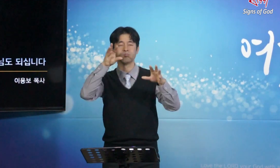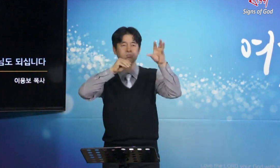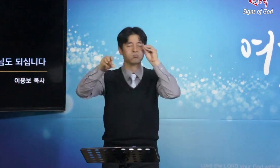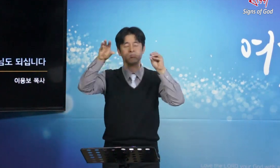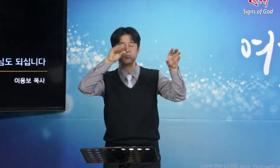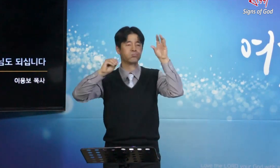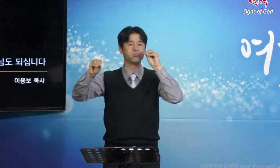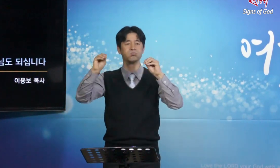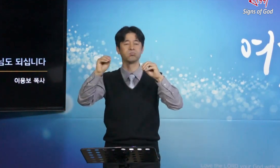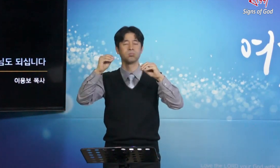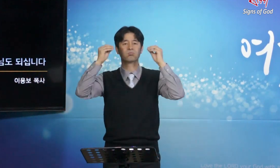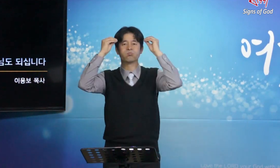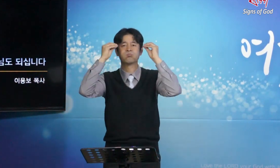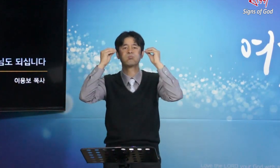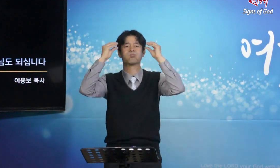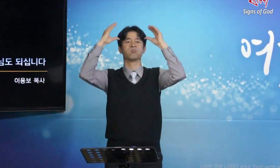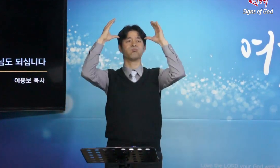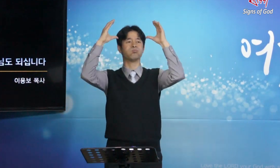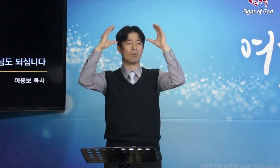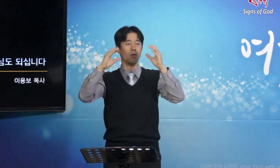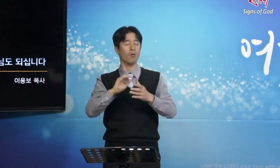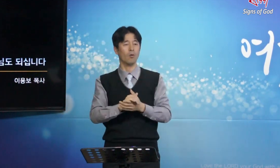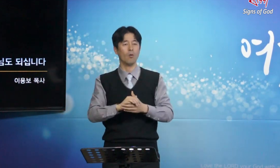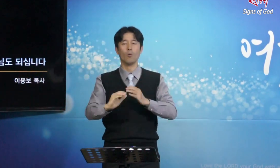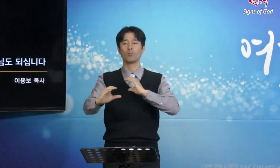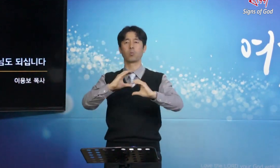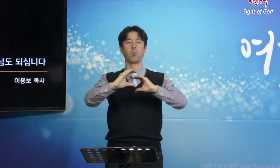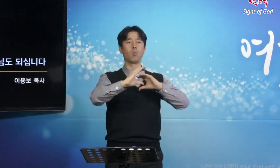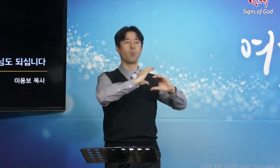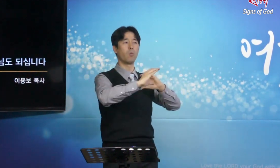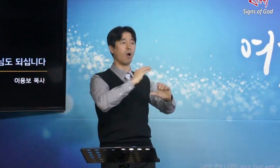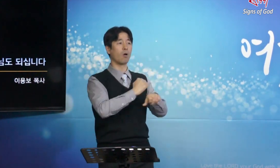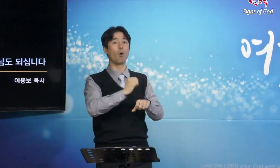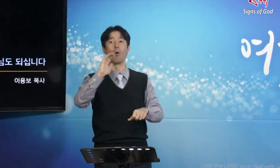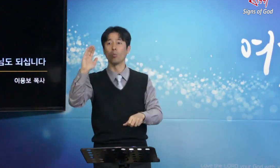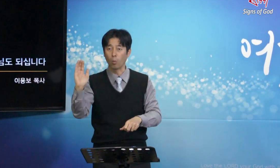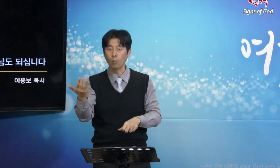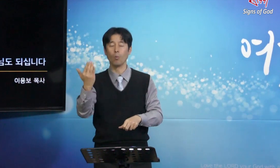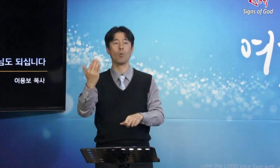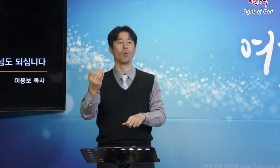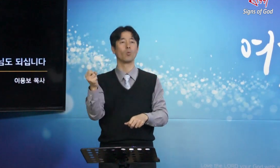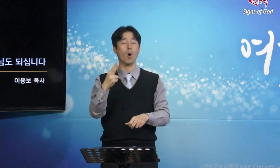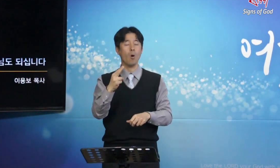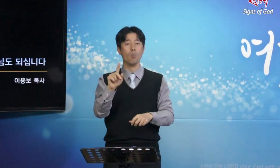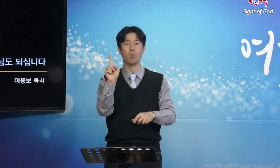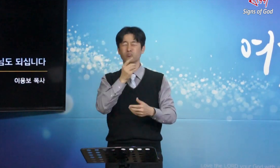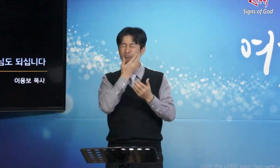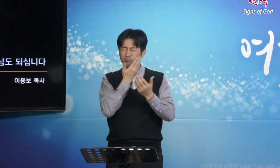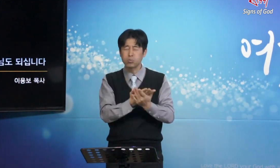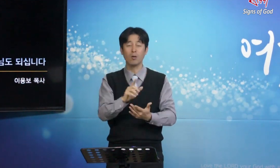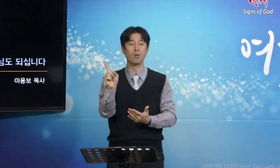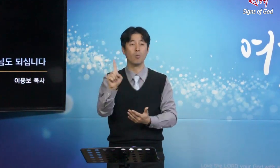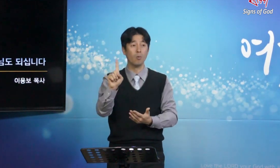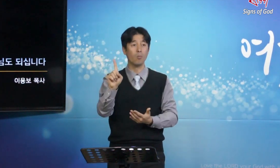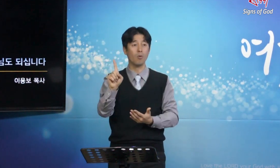수화를 통해서 여러 가지 지식 정보를 얻고 그들이 지혜를 얻고 다른 사람하고 소통할 수 있게 되었고 무엇보다도